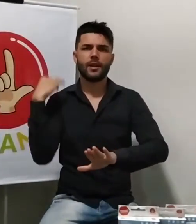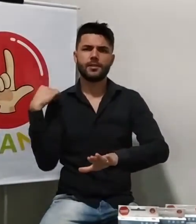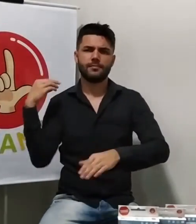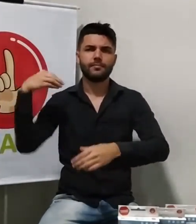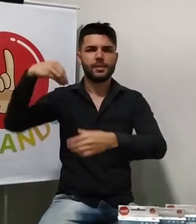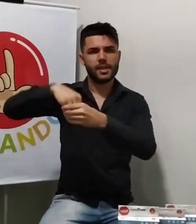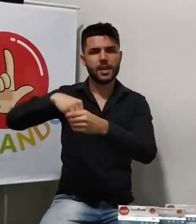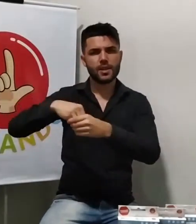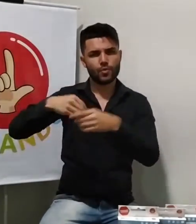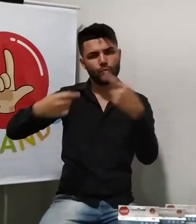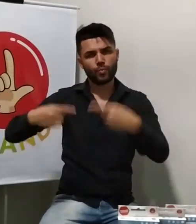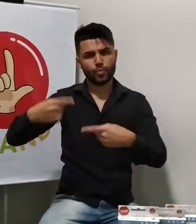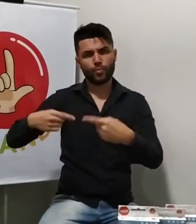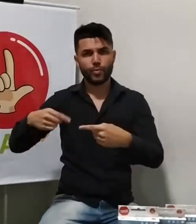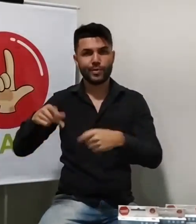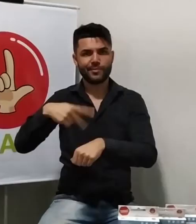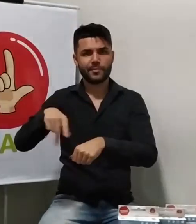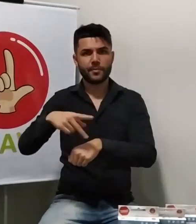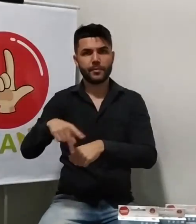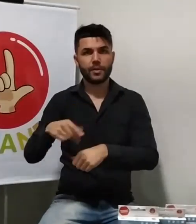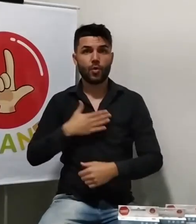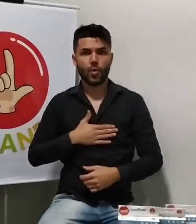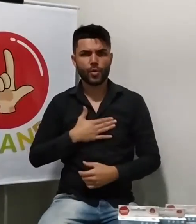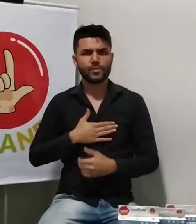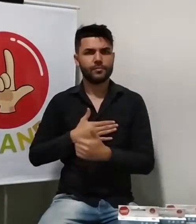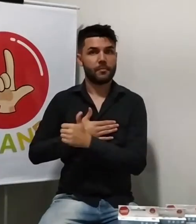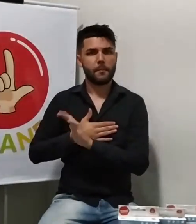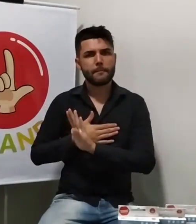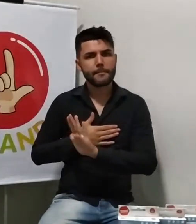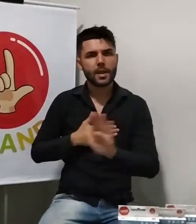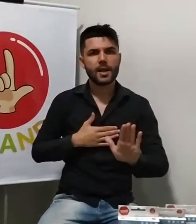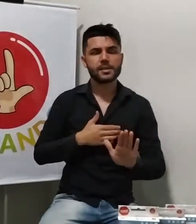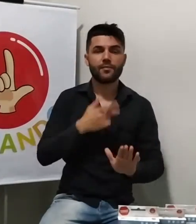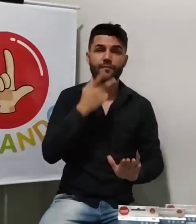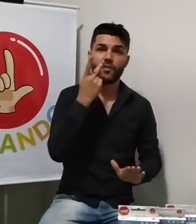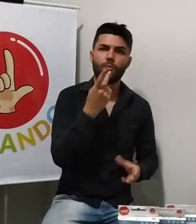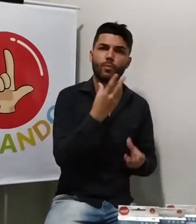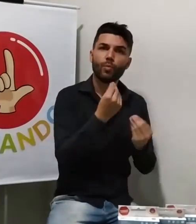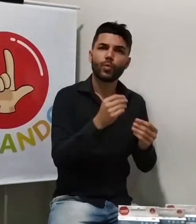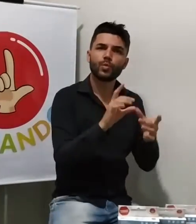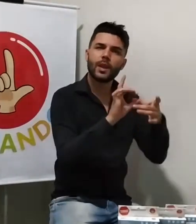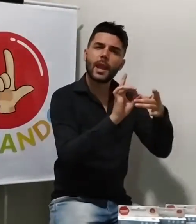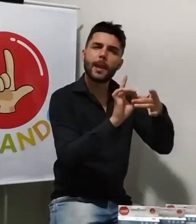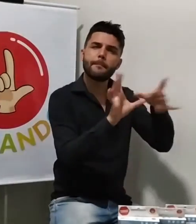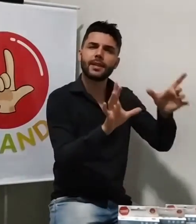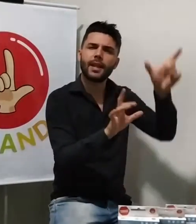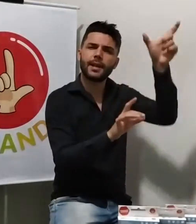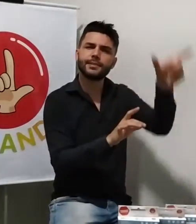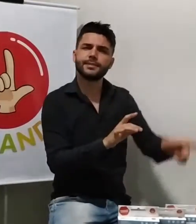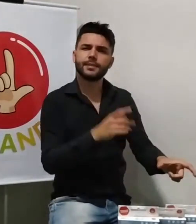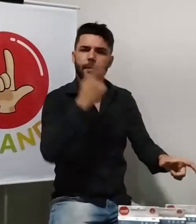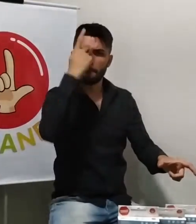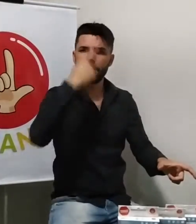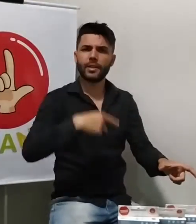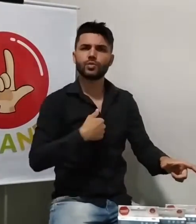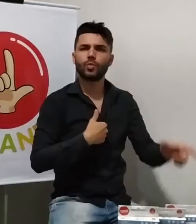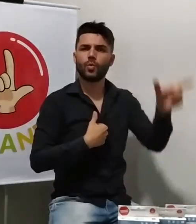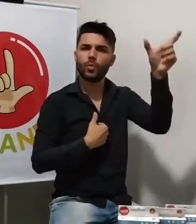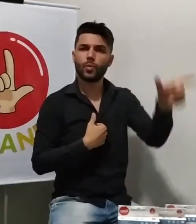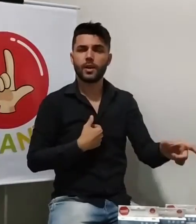e participamos dele. Eu gosto muito mais de falar da liberdade do indivíduo, não é? Na liberdade que você tem e que eu tenho e que às vezes,